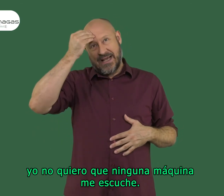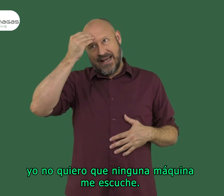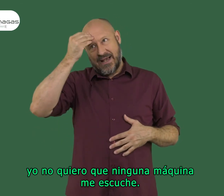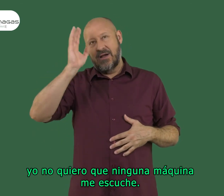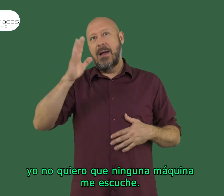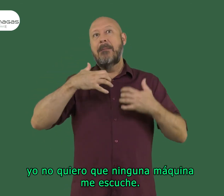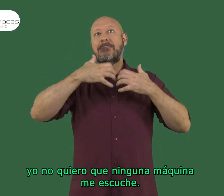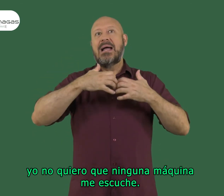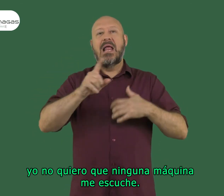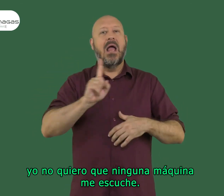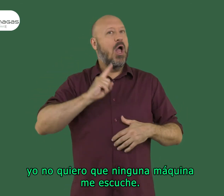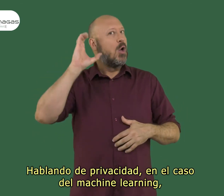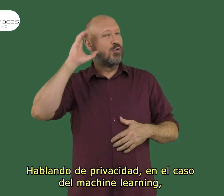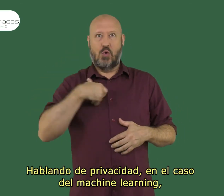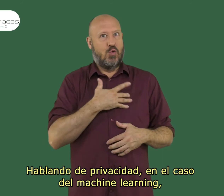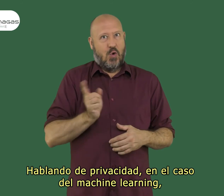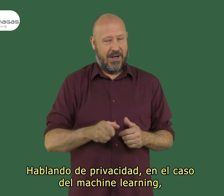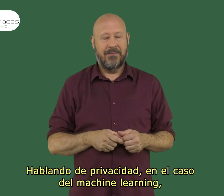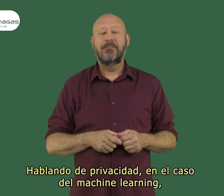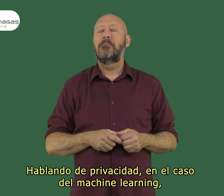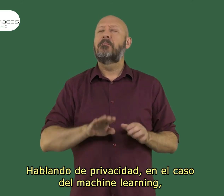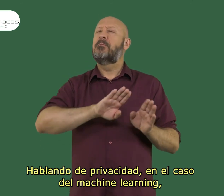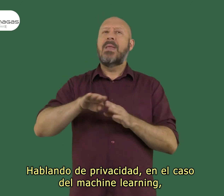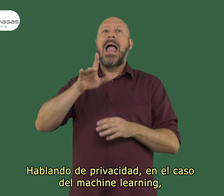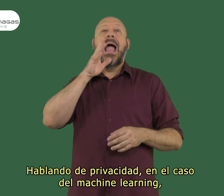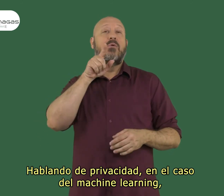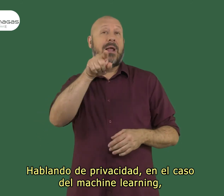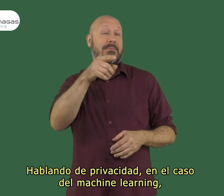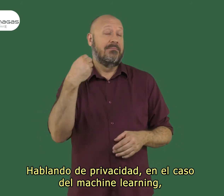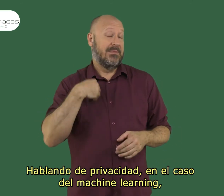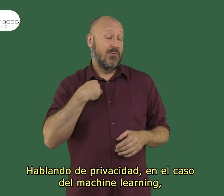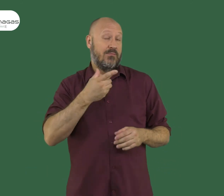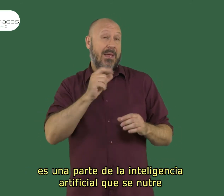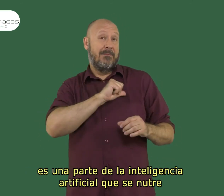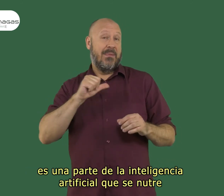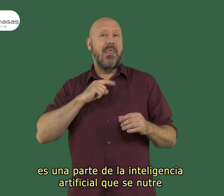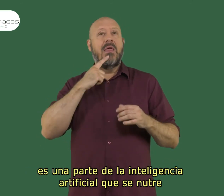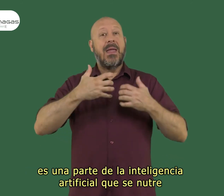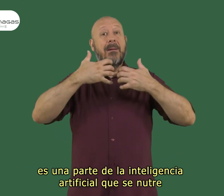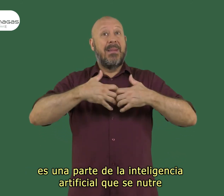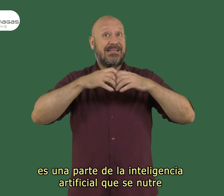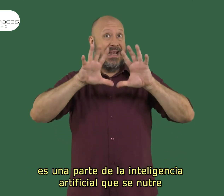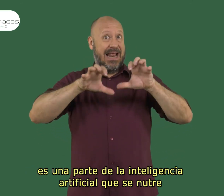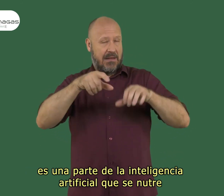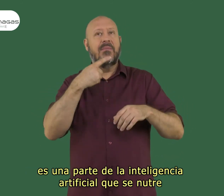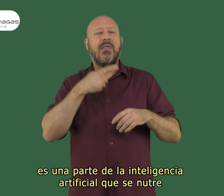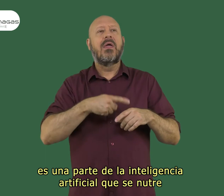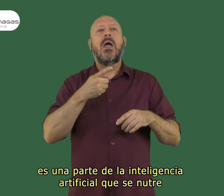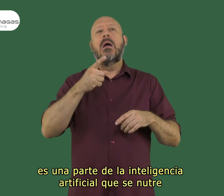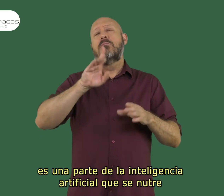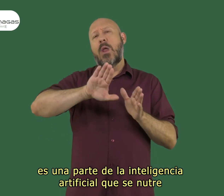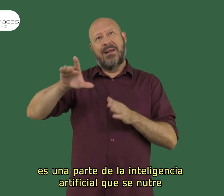que ninguna máquina me escuche. Hablando de privacidad, en el caso del Machine Learning, podemos decir que es una parte de la inteligencia